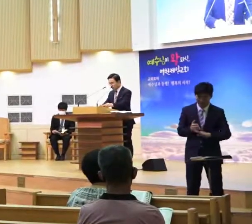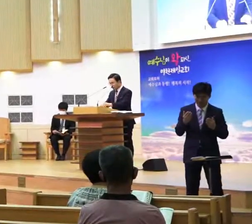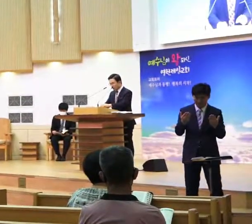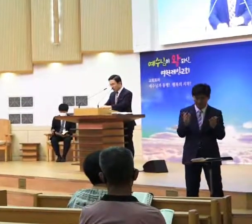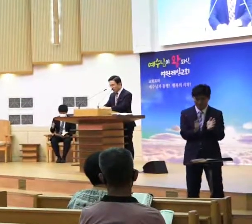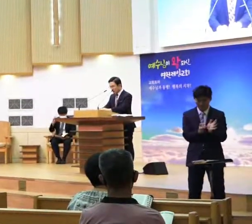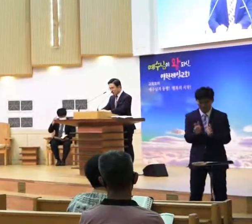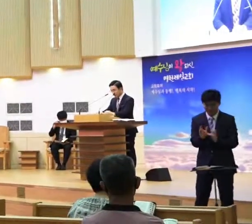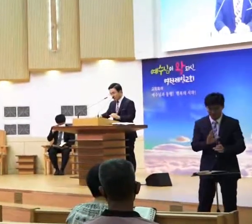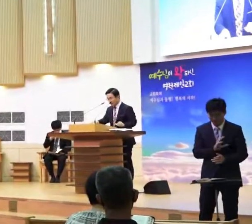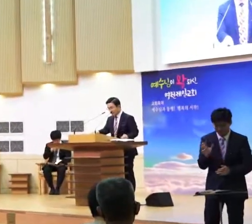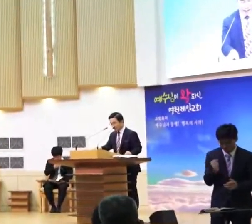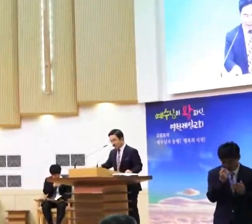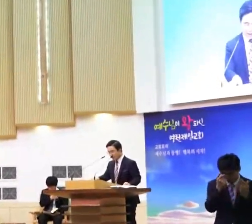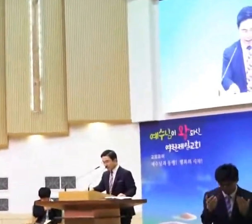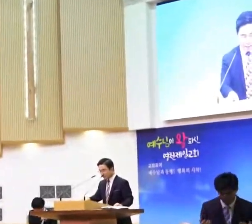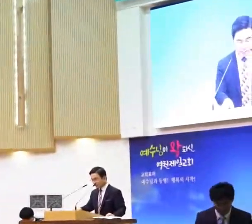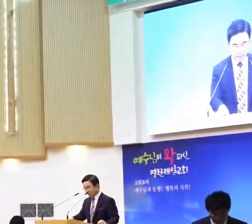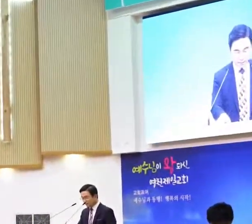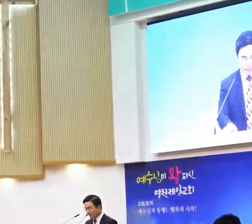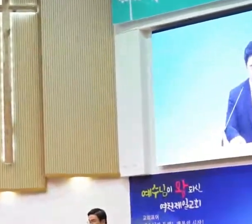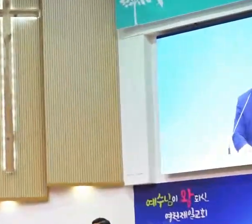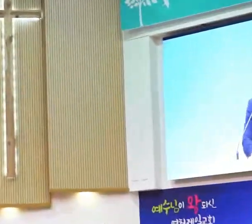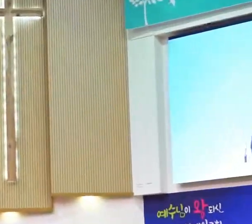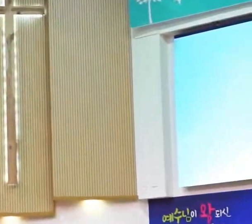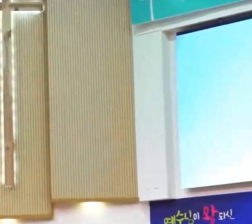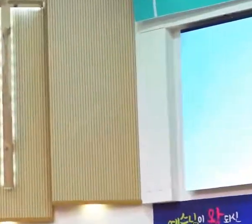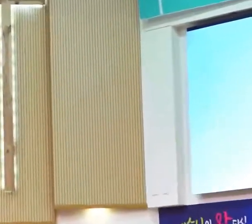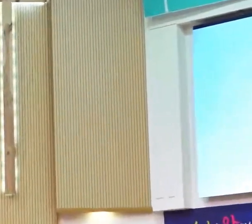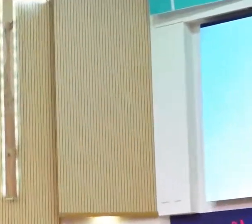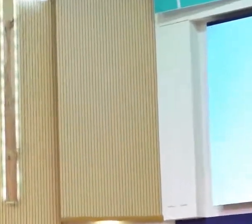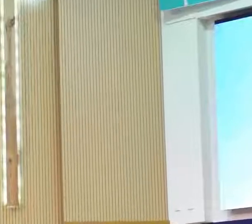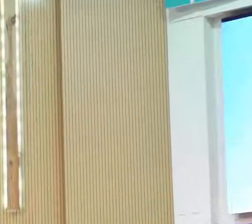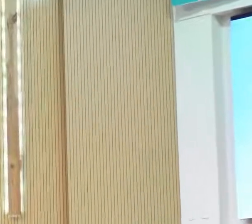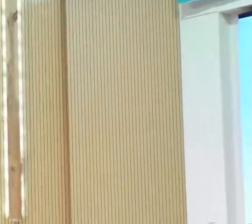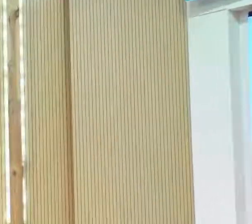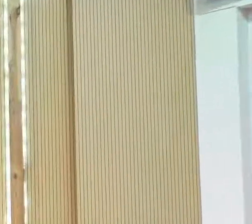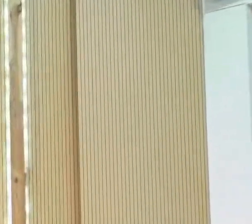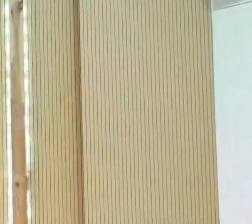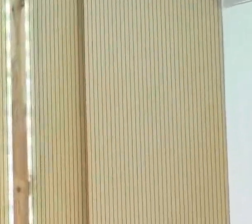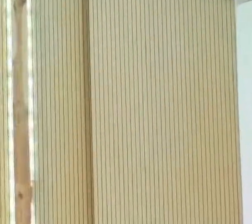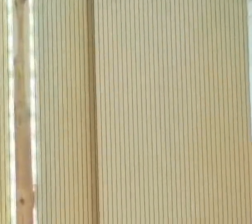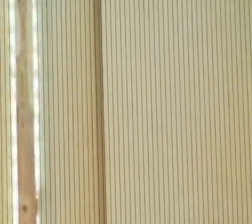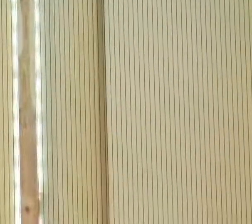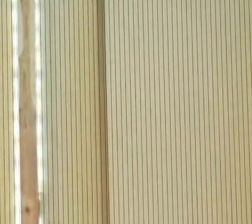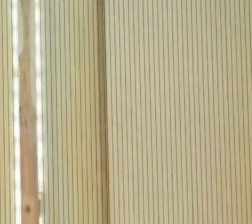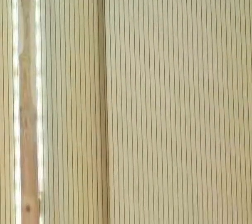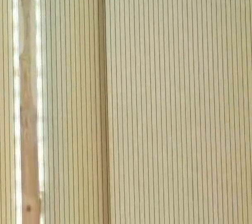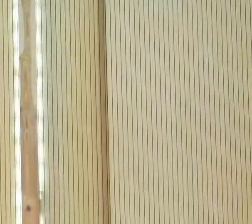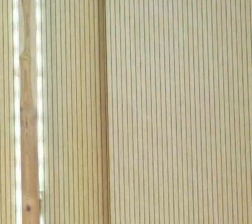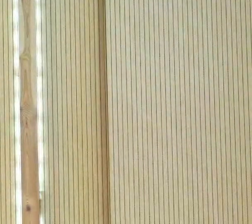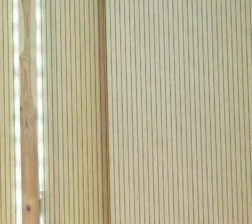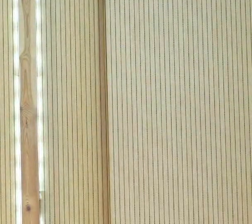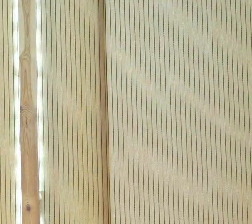예수님의 이름으로 기도합니다. 아멘. 이제 다 같이 일어나셔서 벽단 찬양을 부르겠습니다.